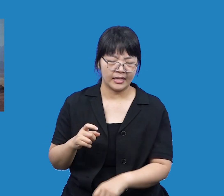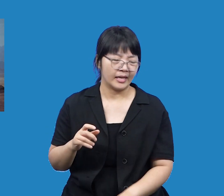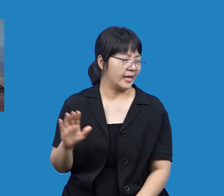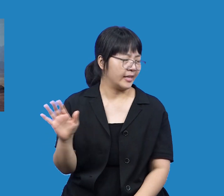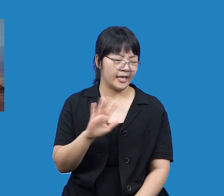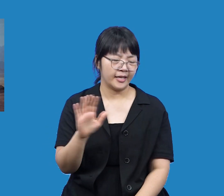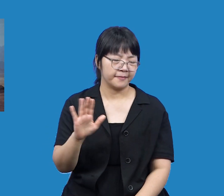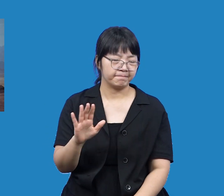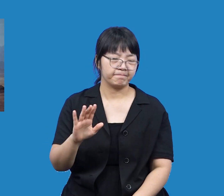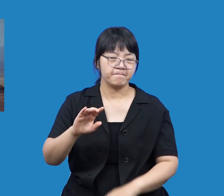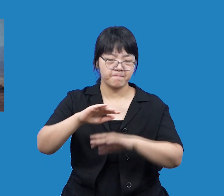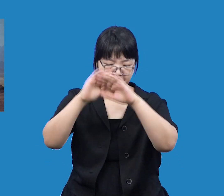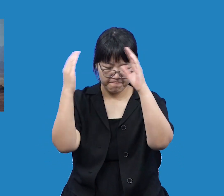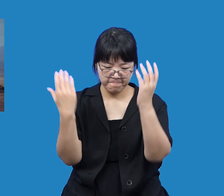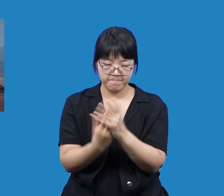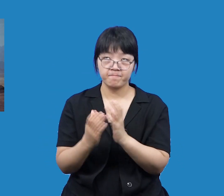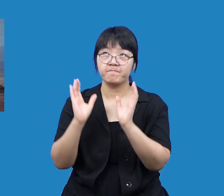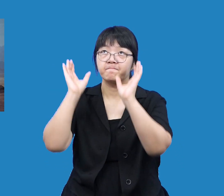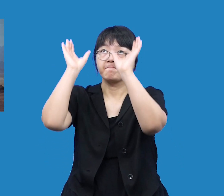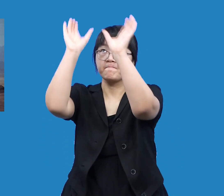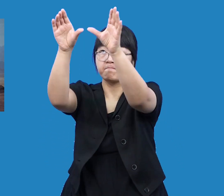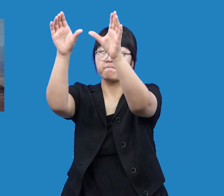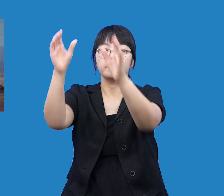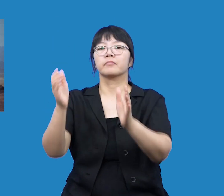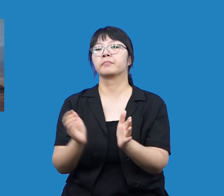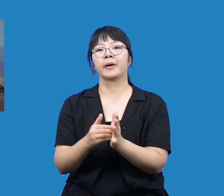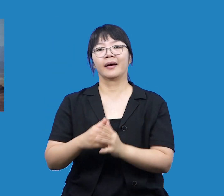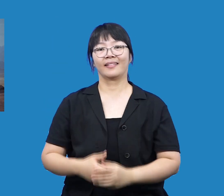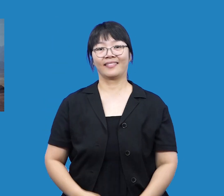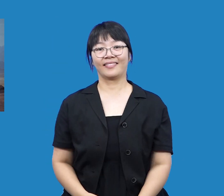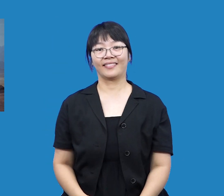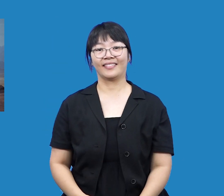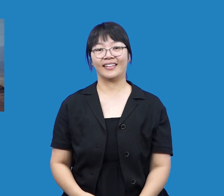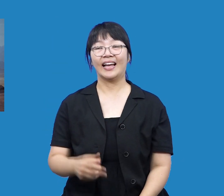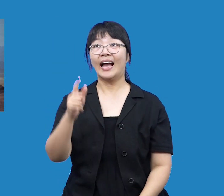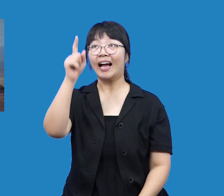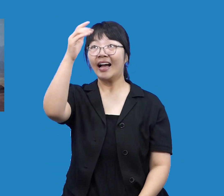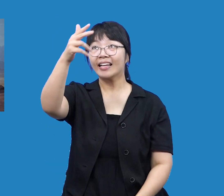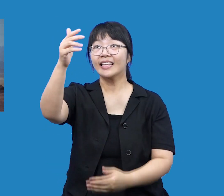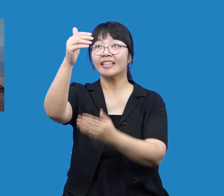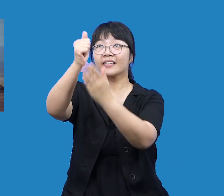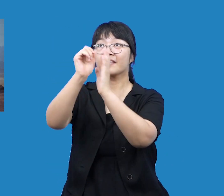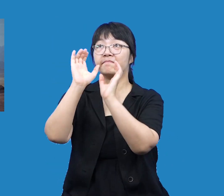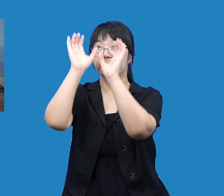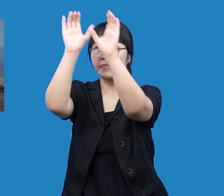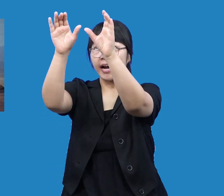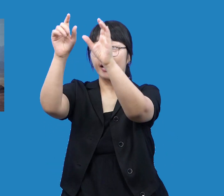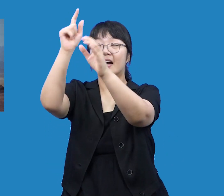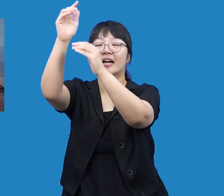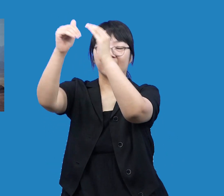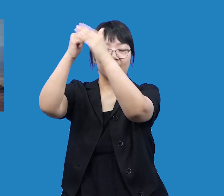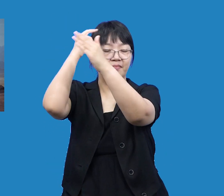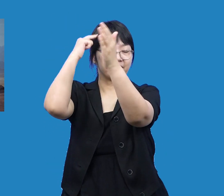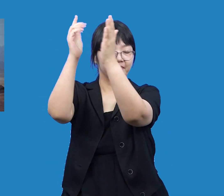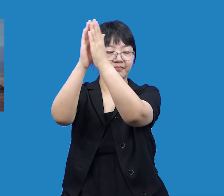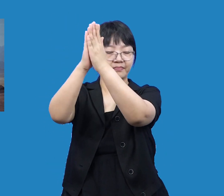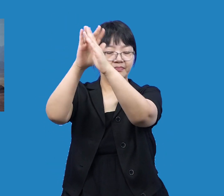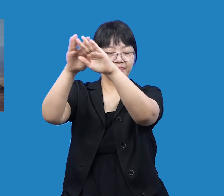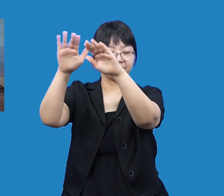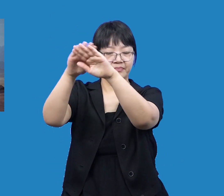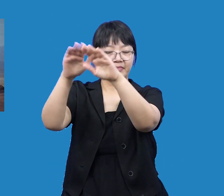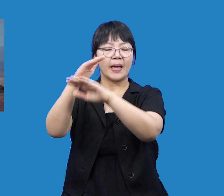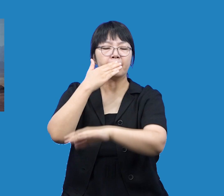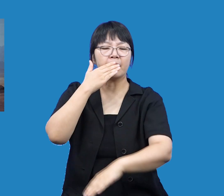하나님께 전적으로 의탁합니다. 내가 하나님께 의탁하면 하나님이 처리하신다 라고